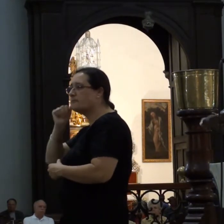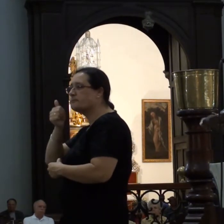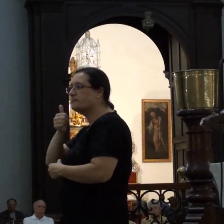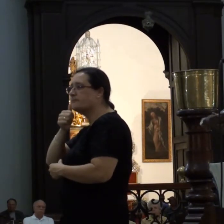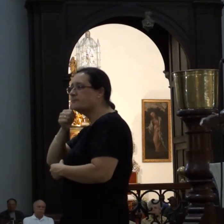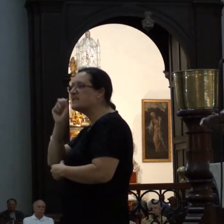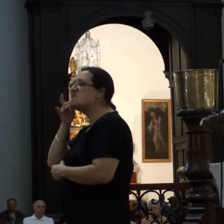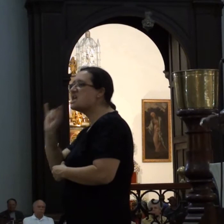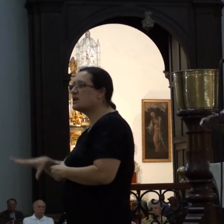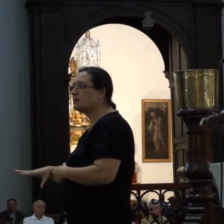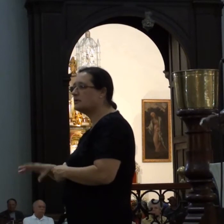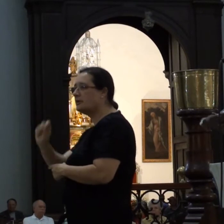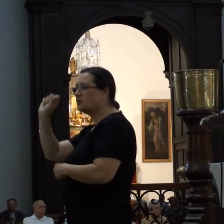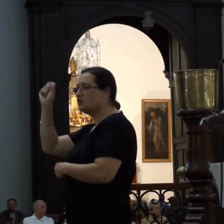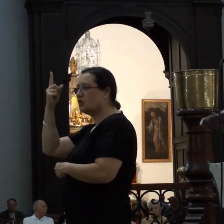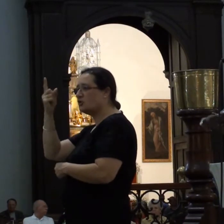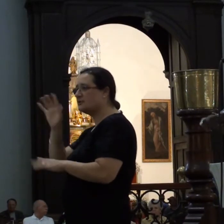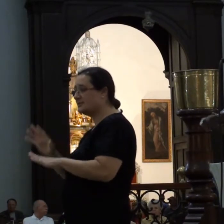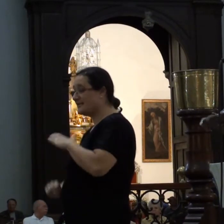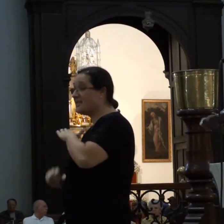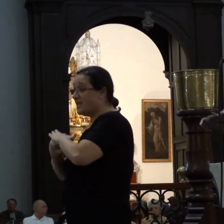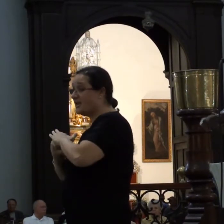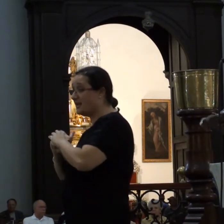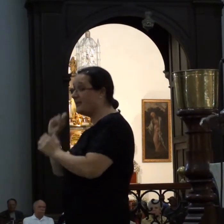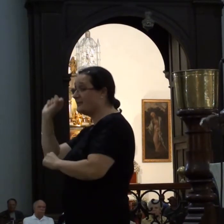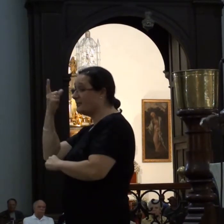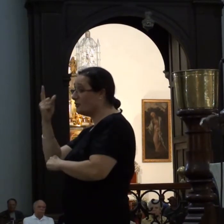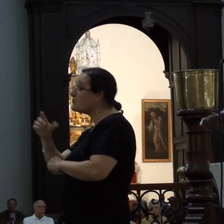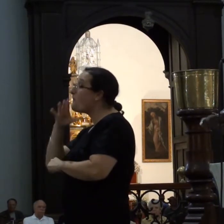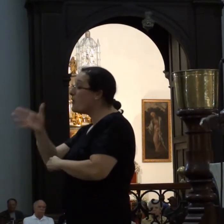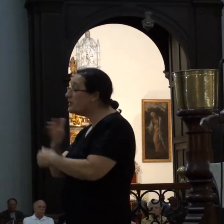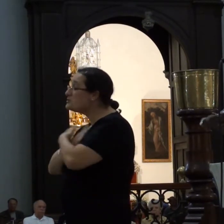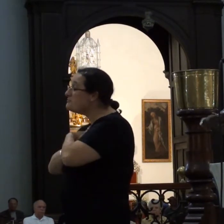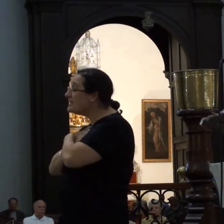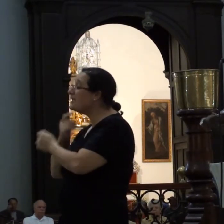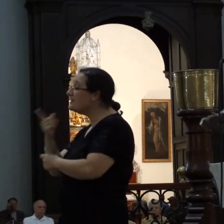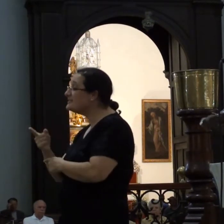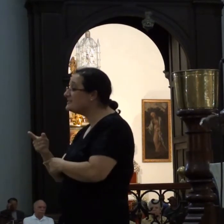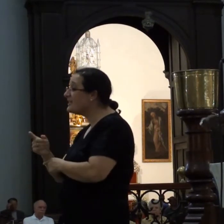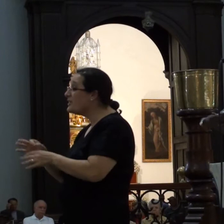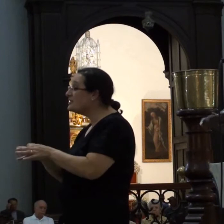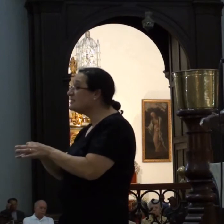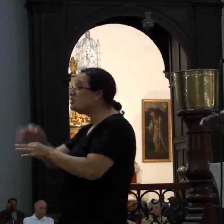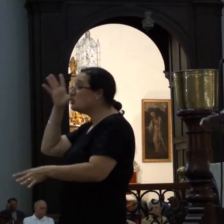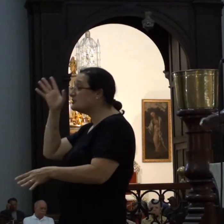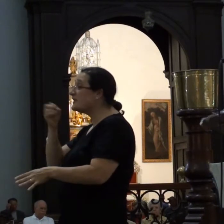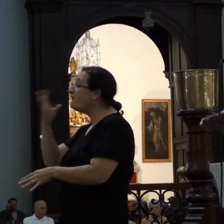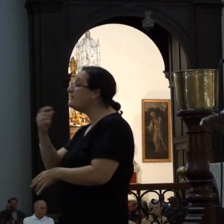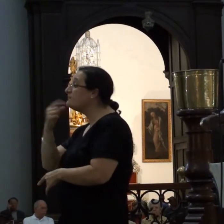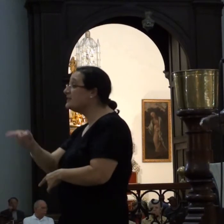llena de Dios por eso dice dichosa me llamarán todas las generaciones